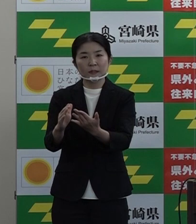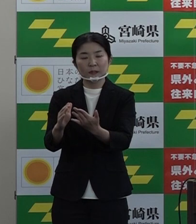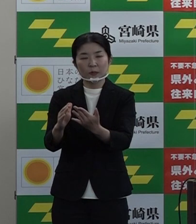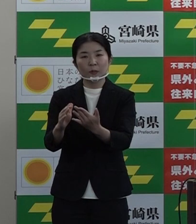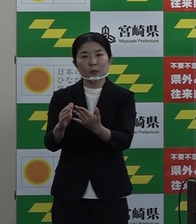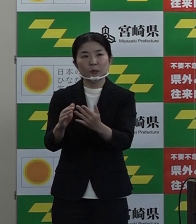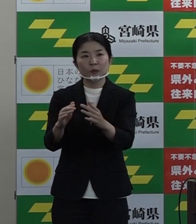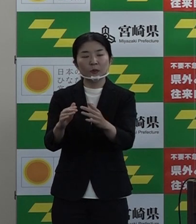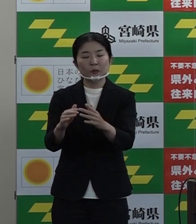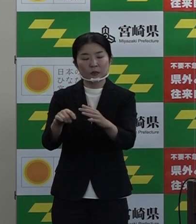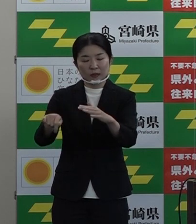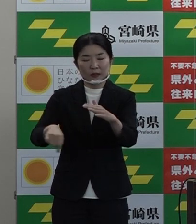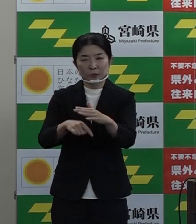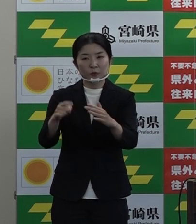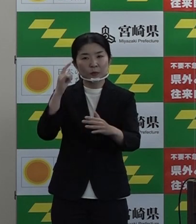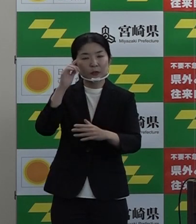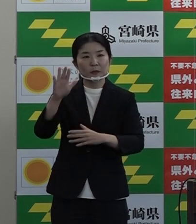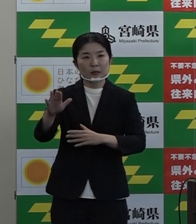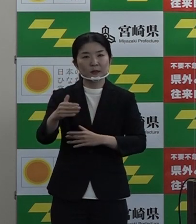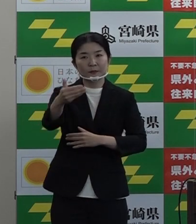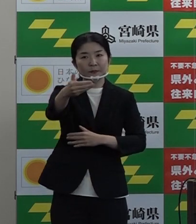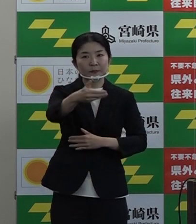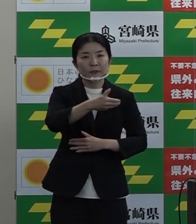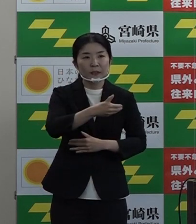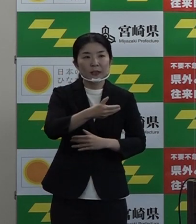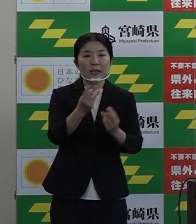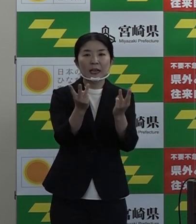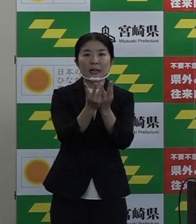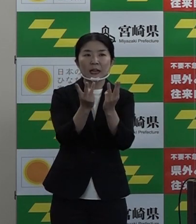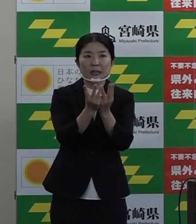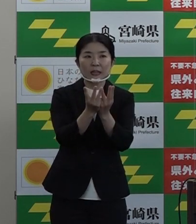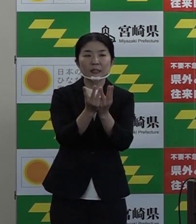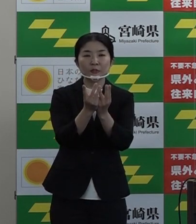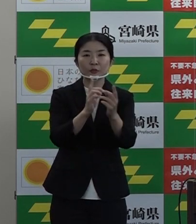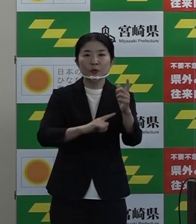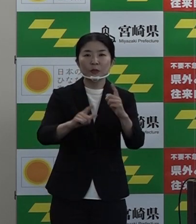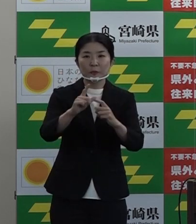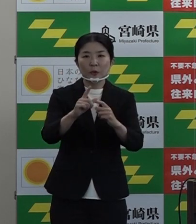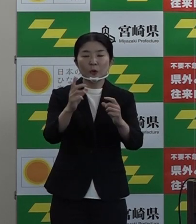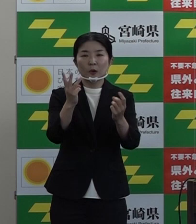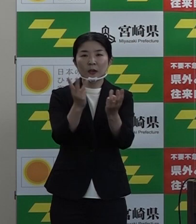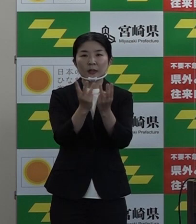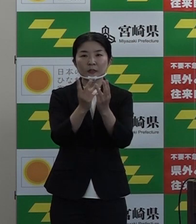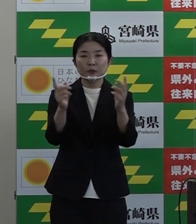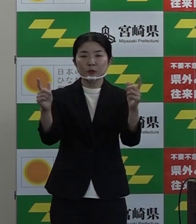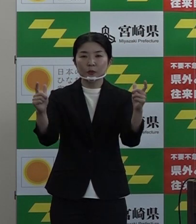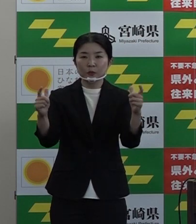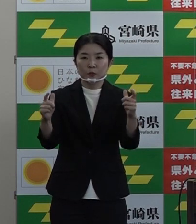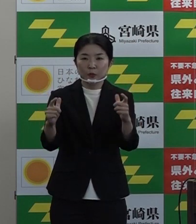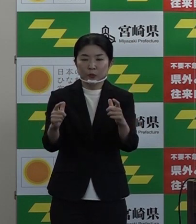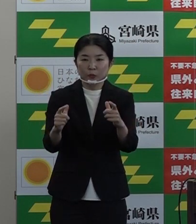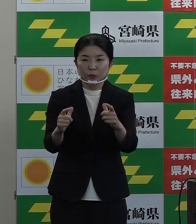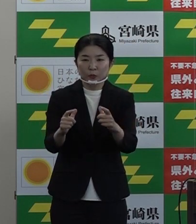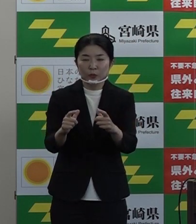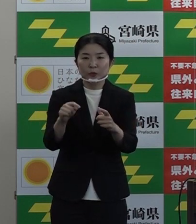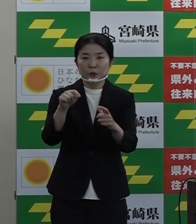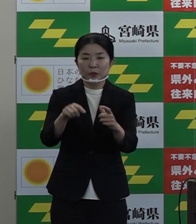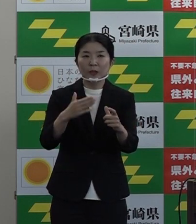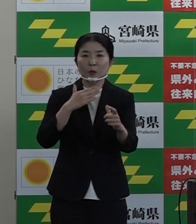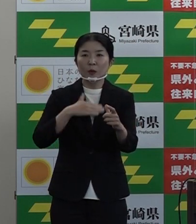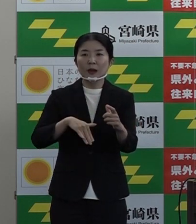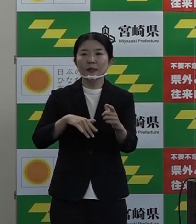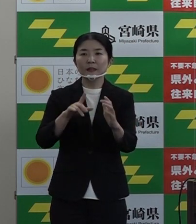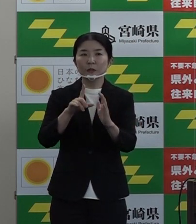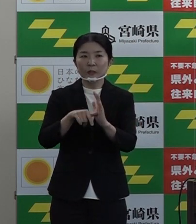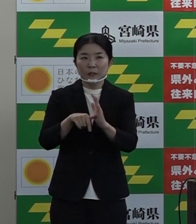。 要は数字云々よりももう下がってきてるねというのが確認されれ